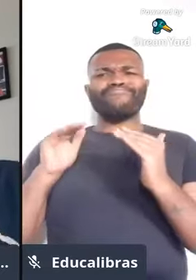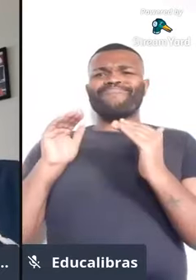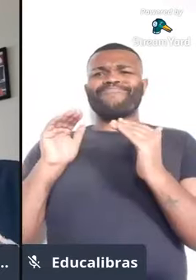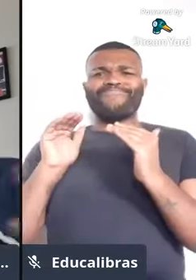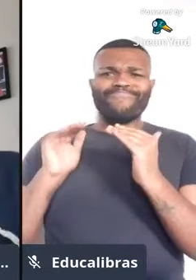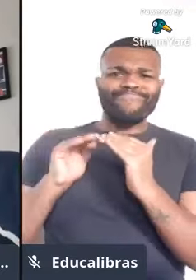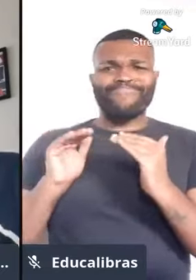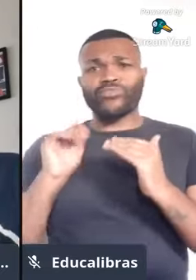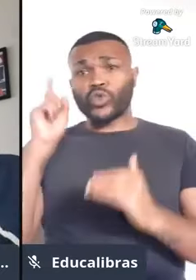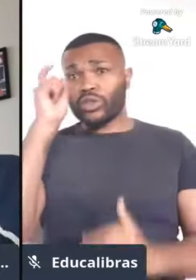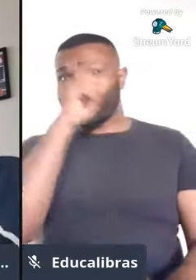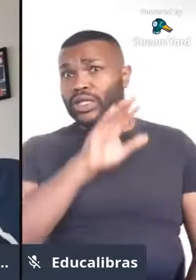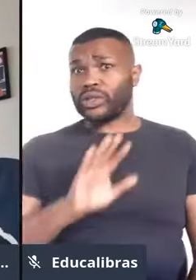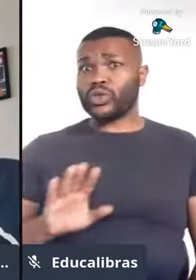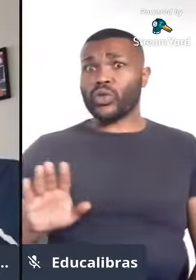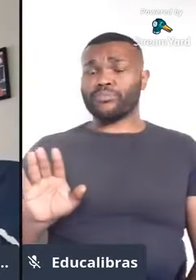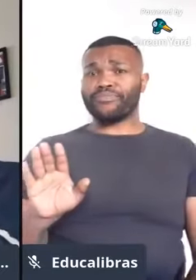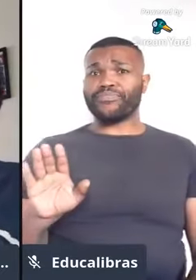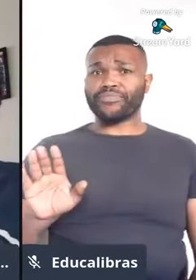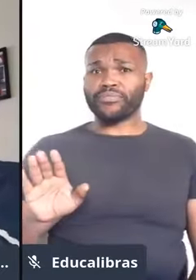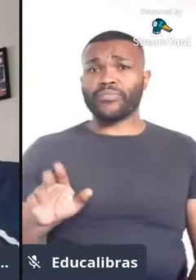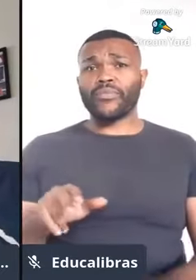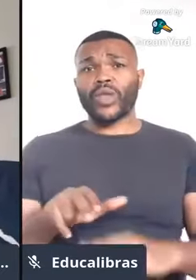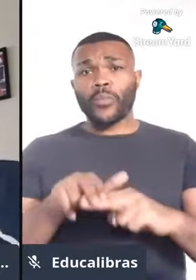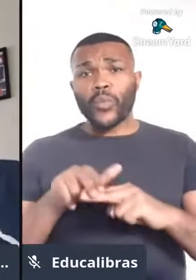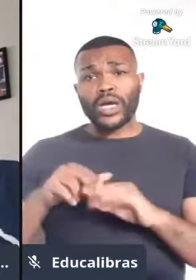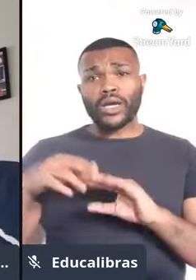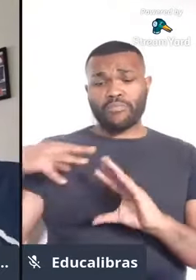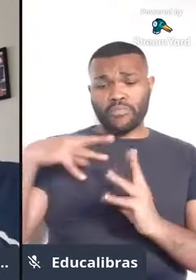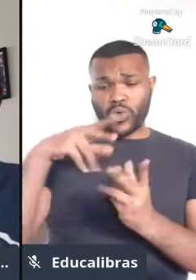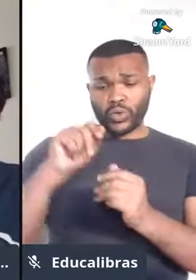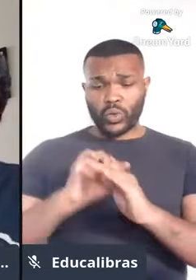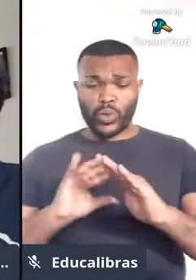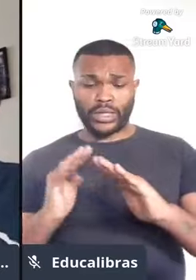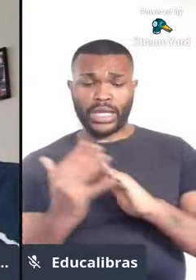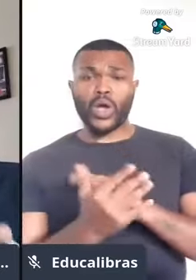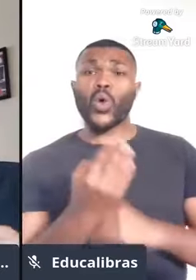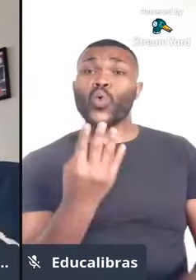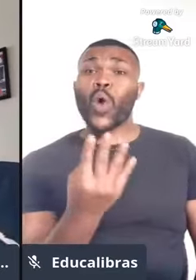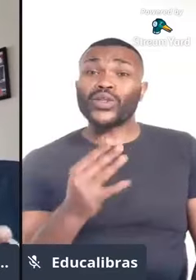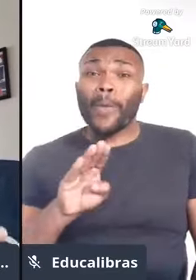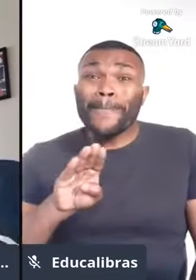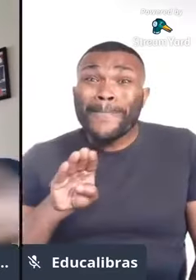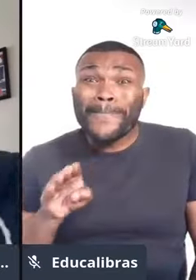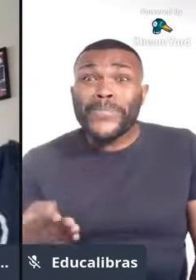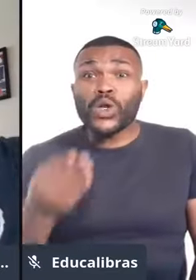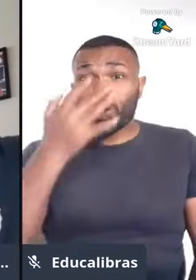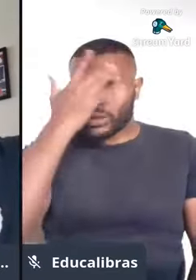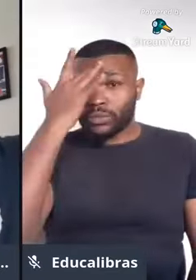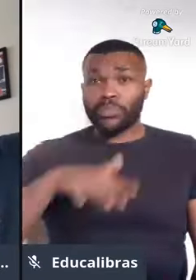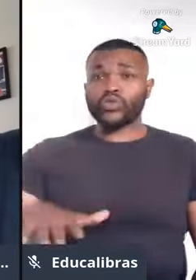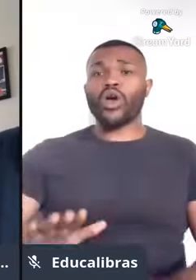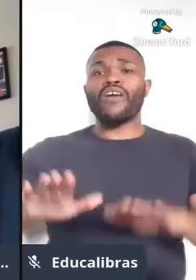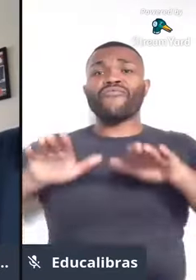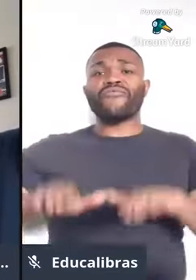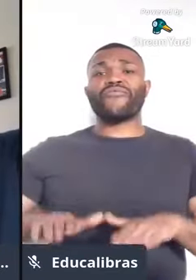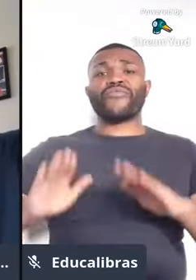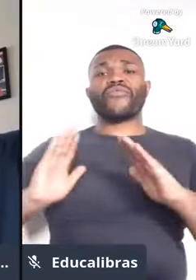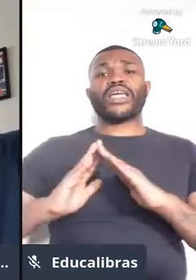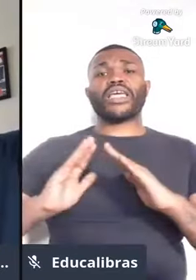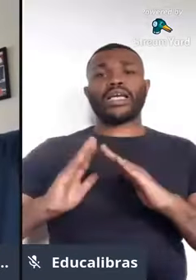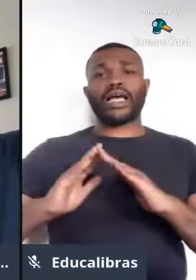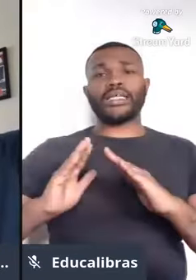vê, assim, o mundo em quarentena, 4,5 bilhões de pessoas no mundo em quarentena, e ontem o meu vizinho estava